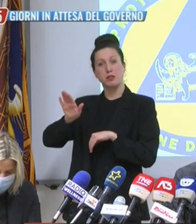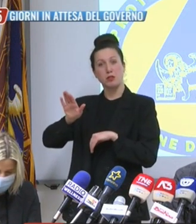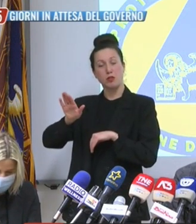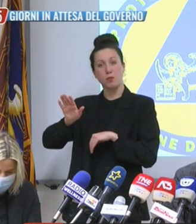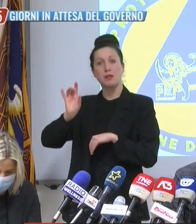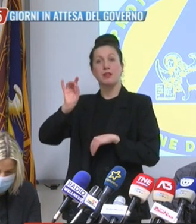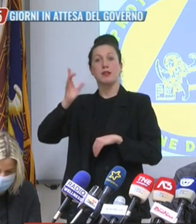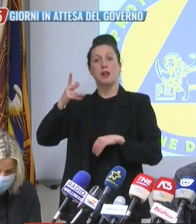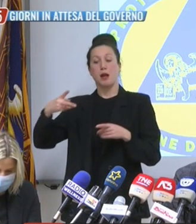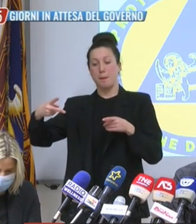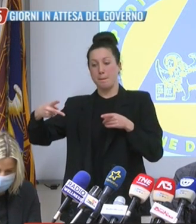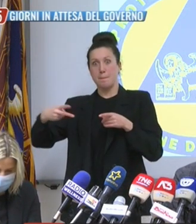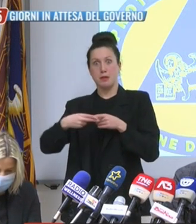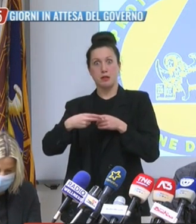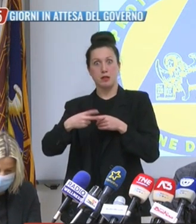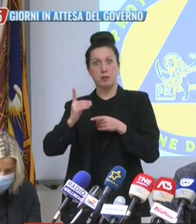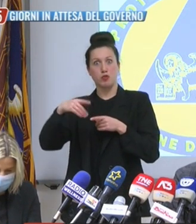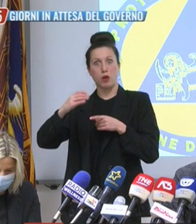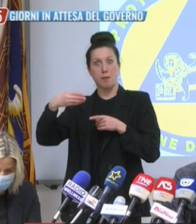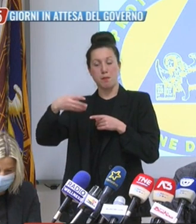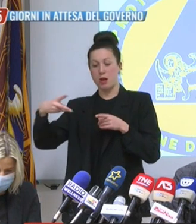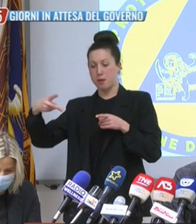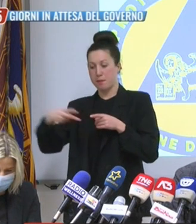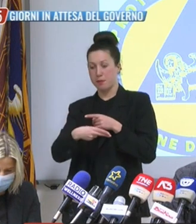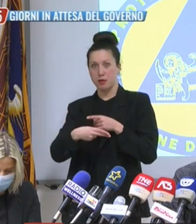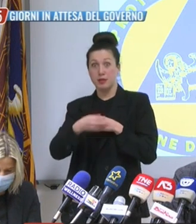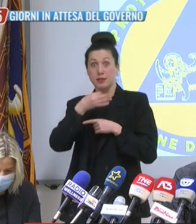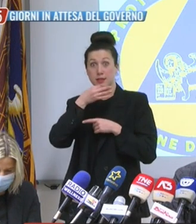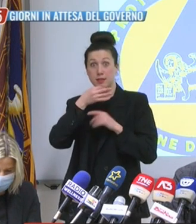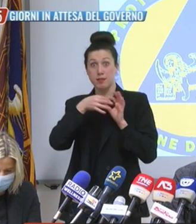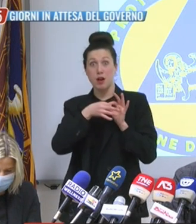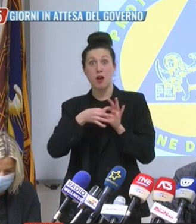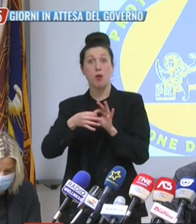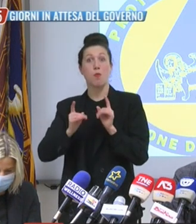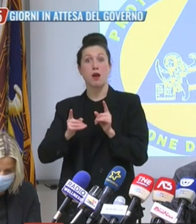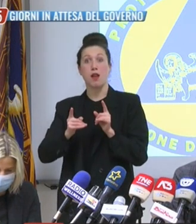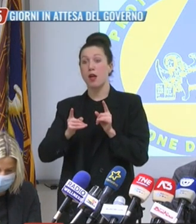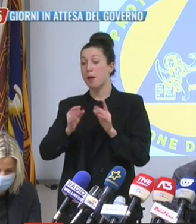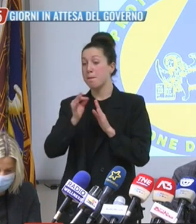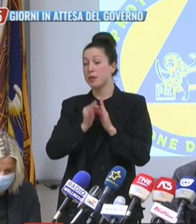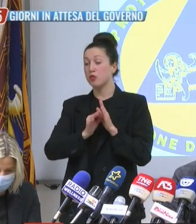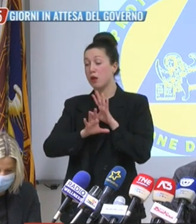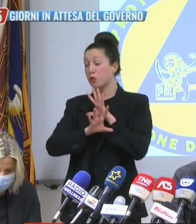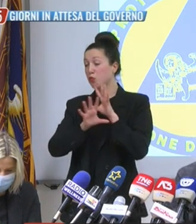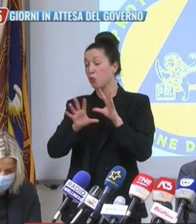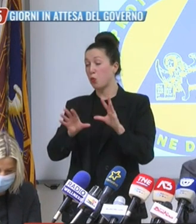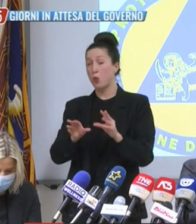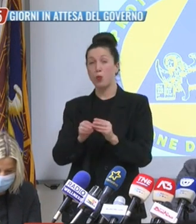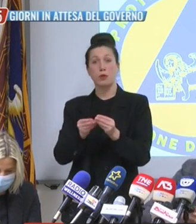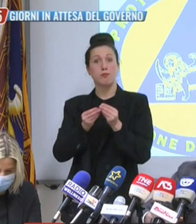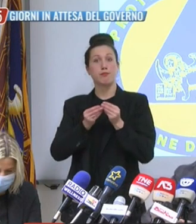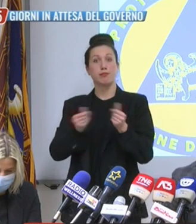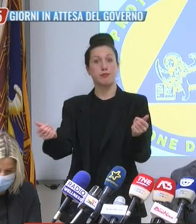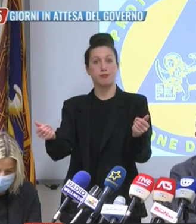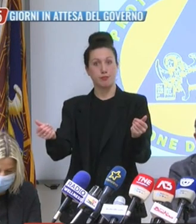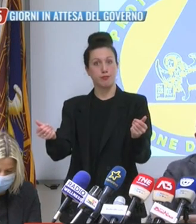misure. Per cui ci sarà comunque un provvedimento legislativo o un'ordinanza. Che